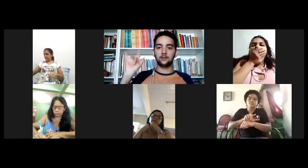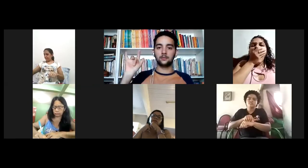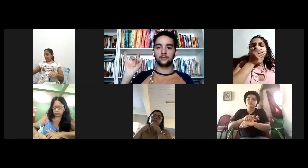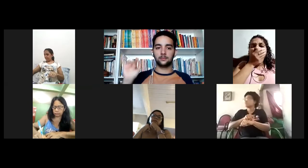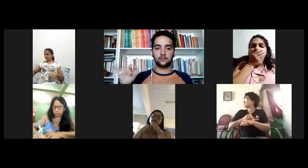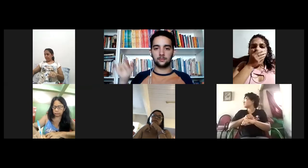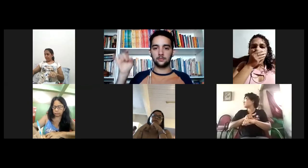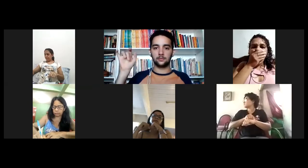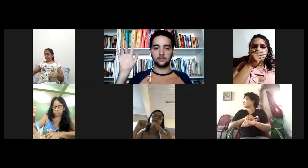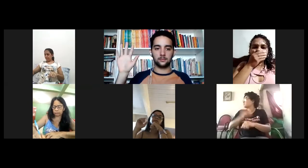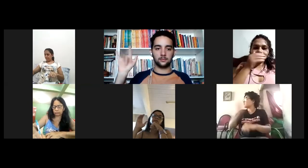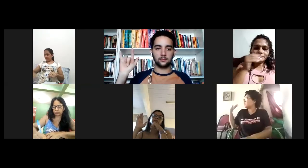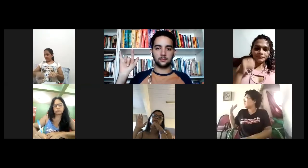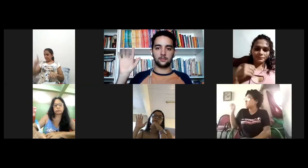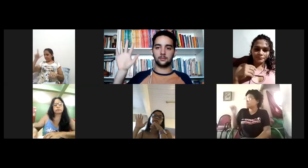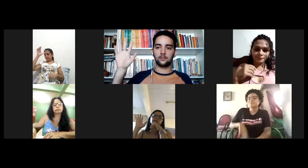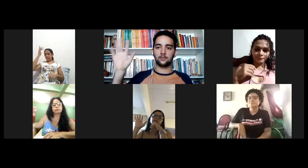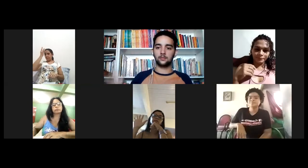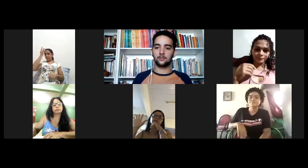Amanhã.